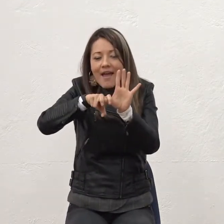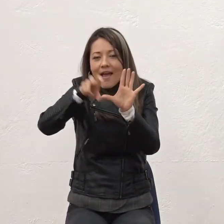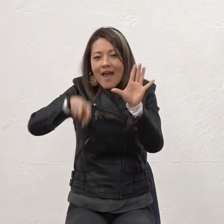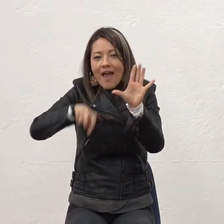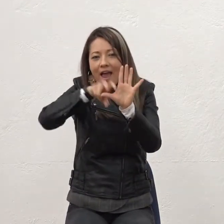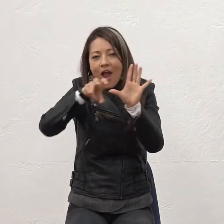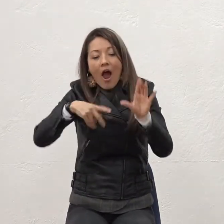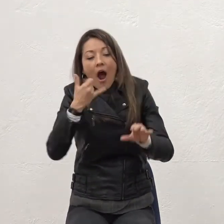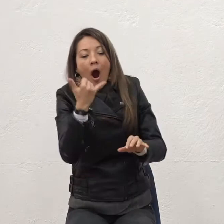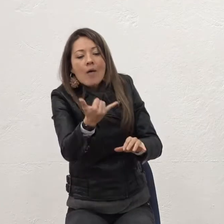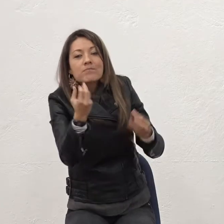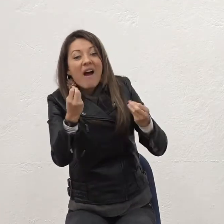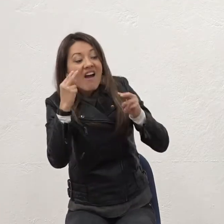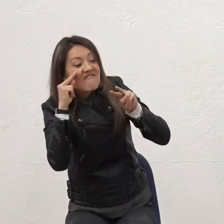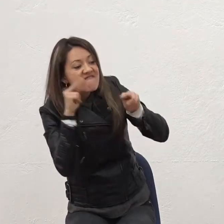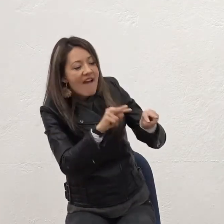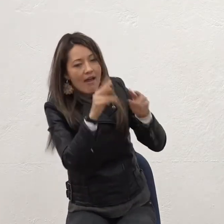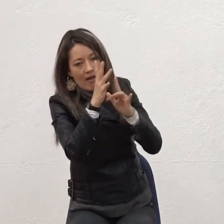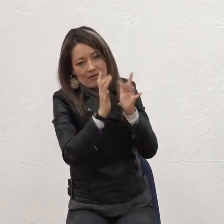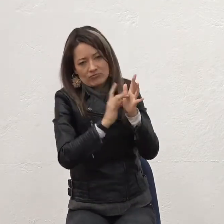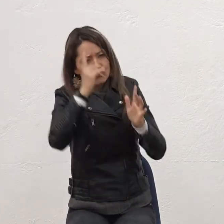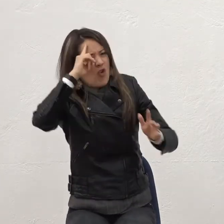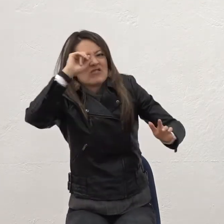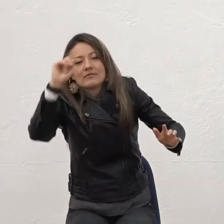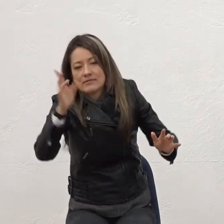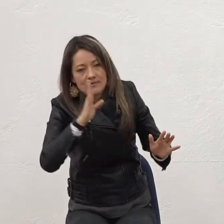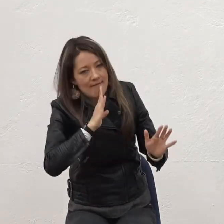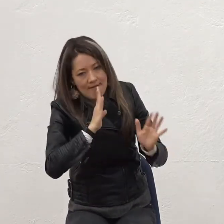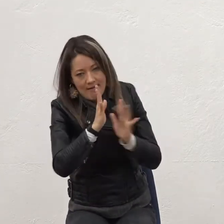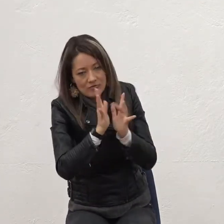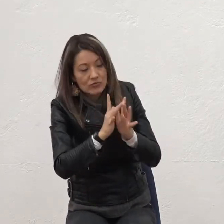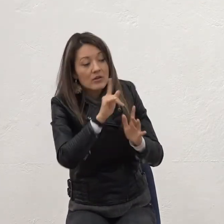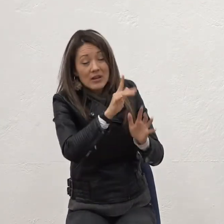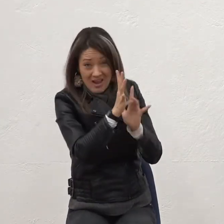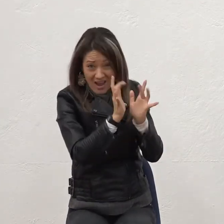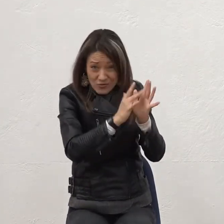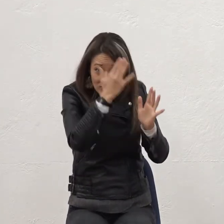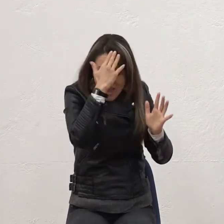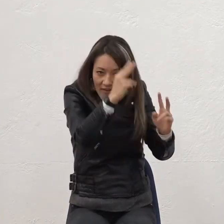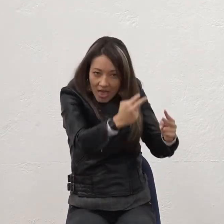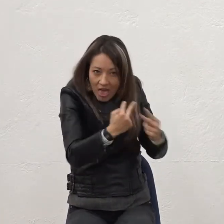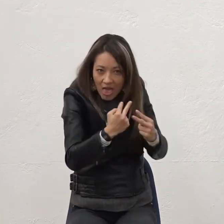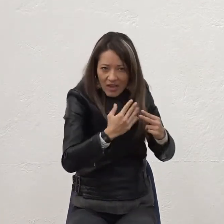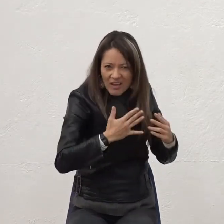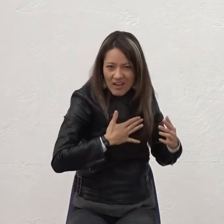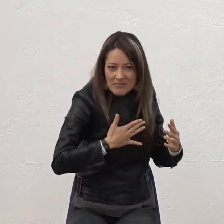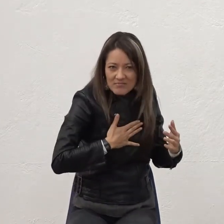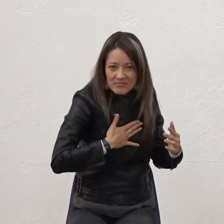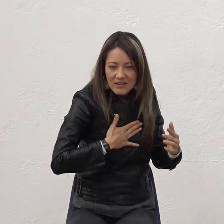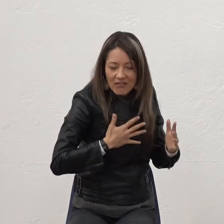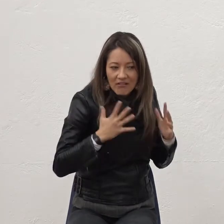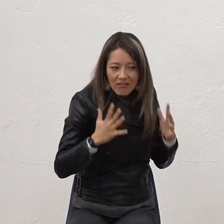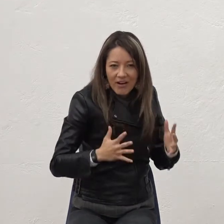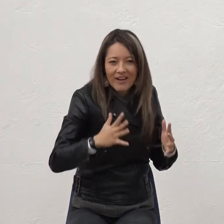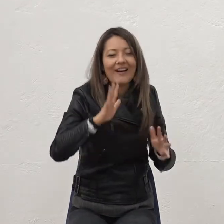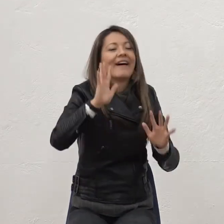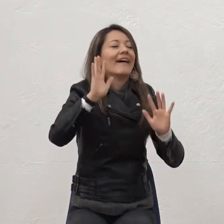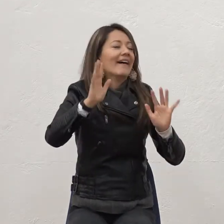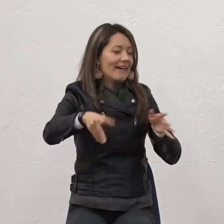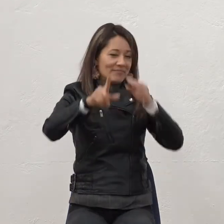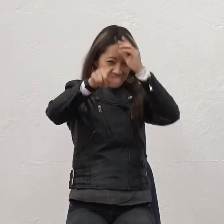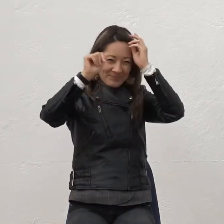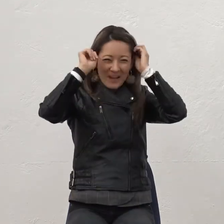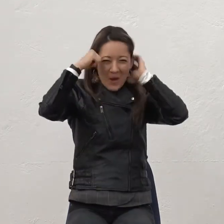y conocerlo. No sabía quién era él. Jesús sí sabía quién era él. A Jesús recuerda que